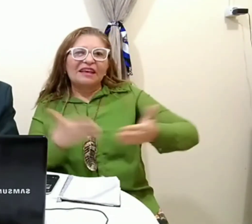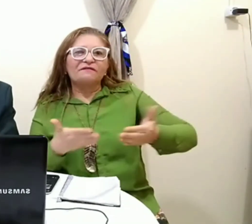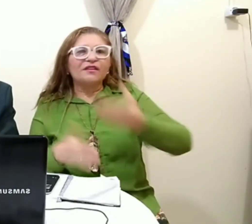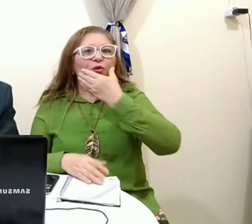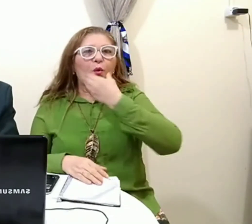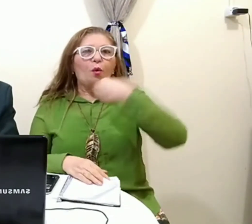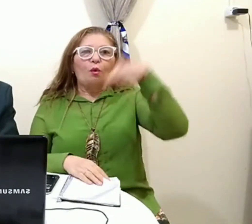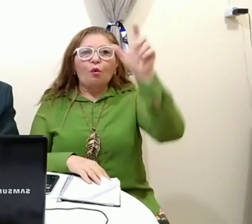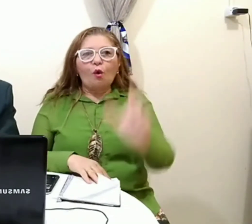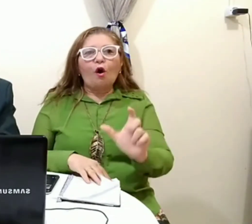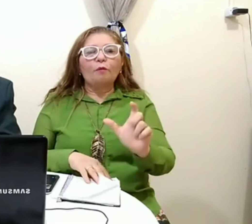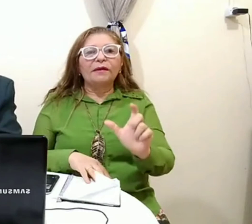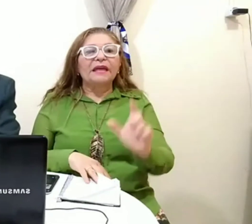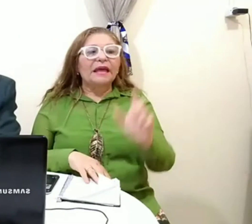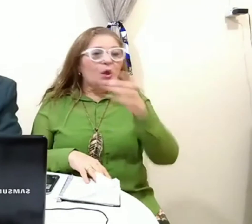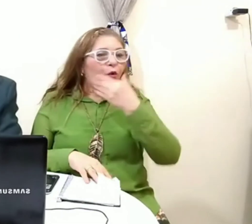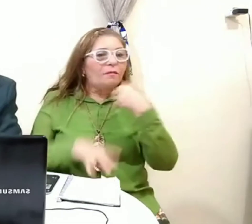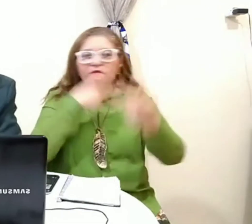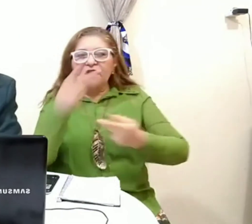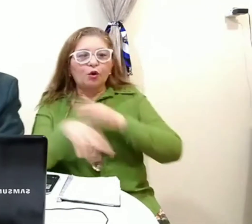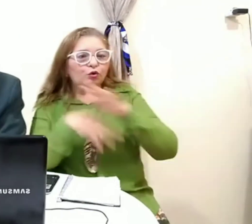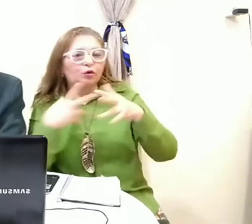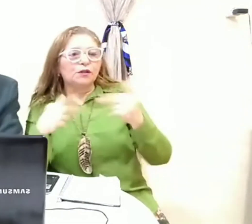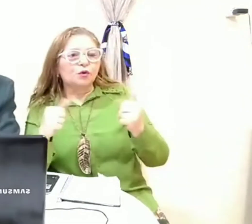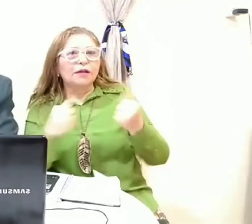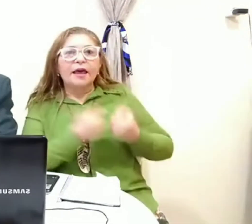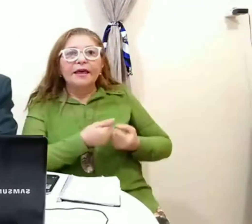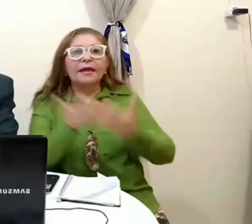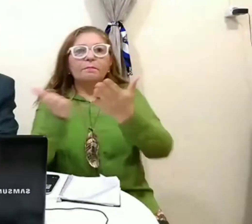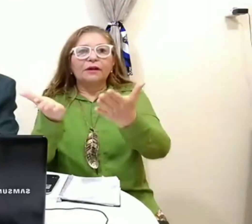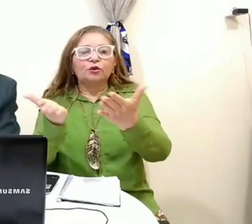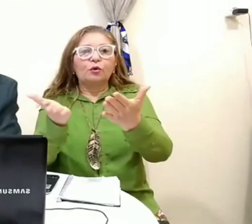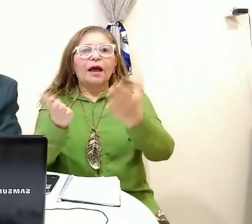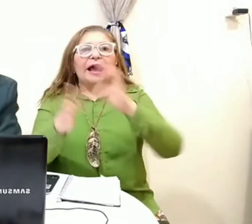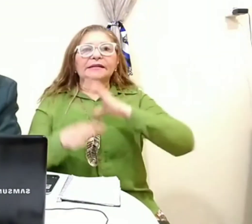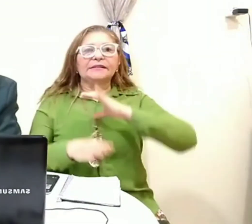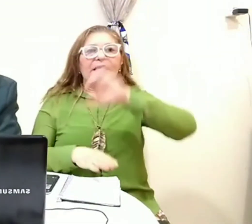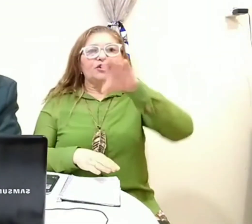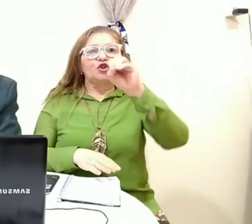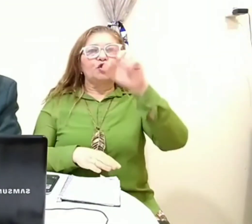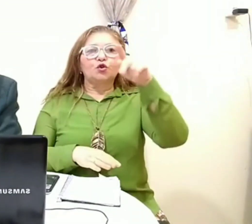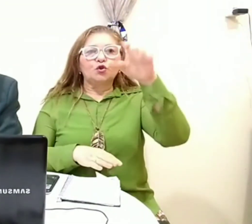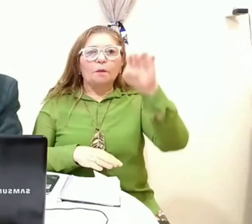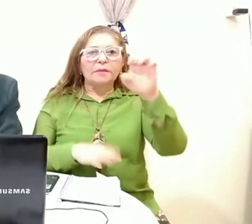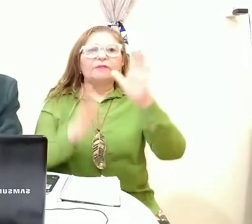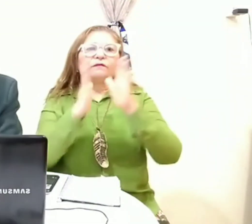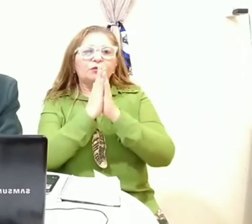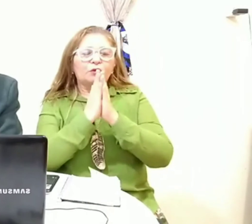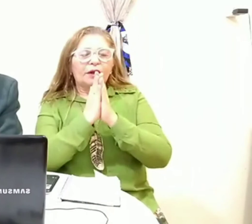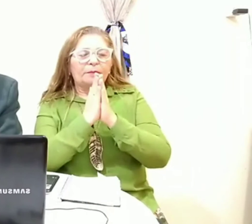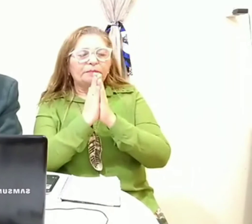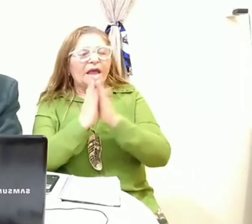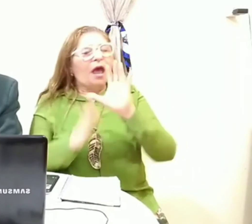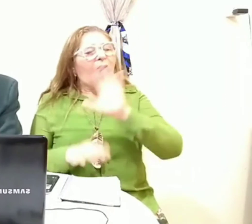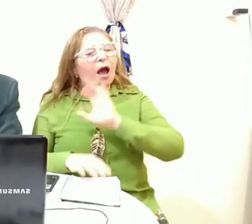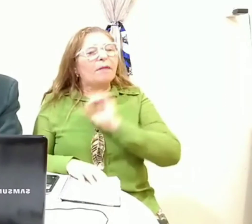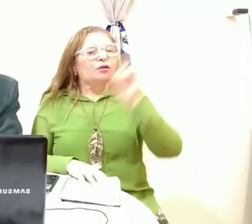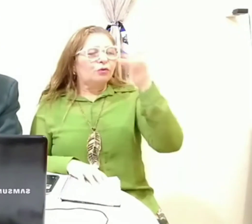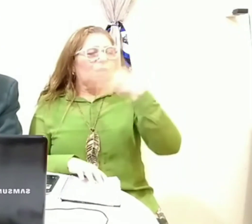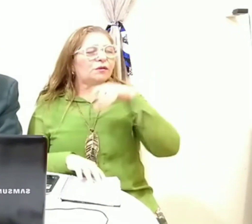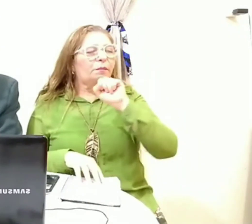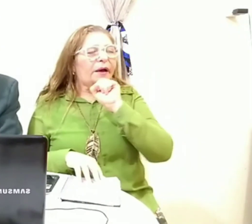e havendo-lhes contado tudo, enviou-os a Jope. Vamos orar. Amado Deus, Pai